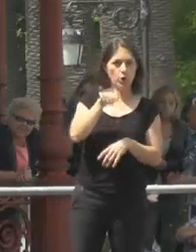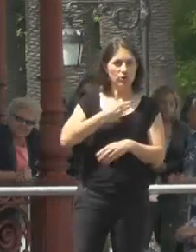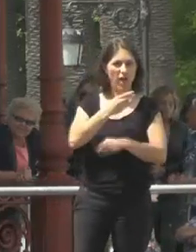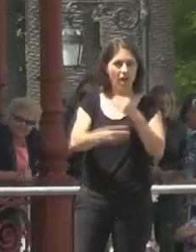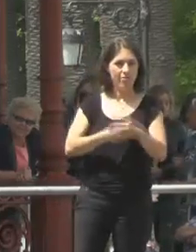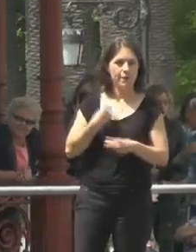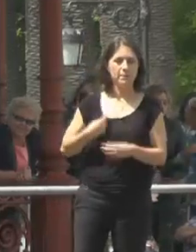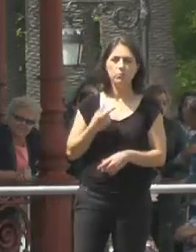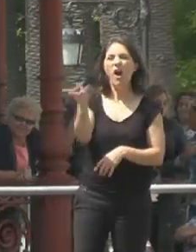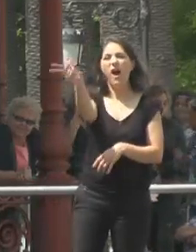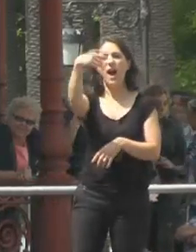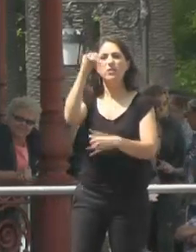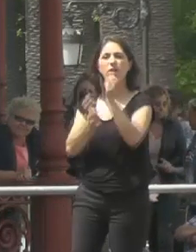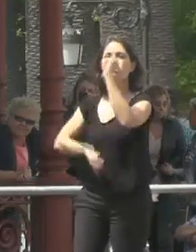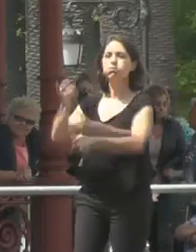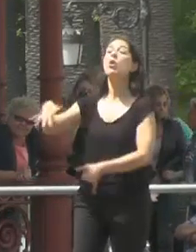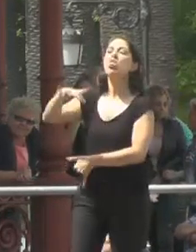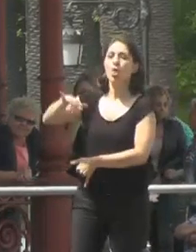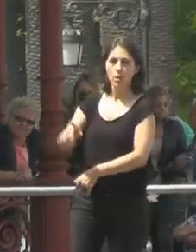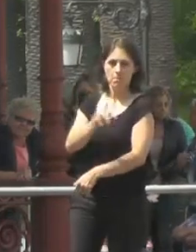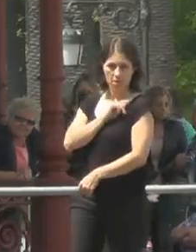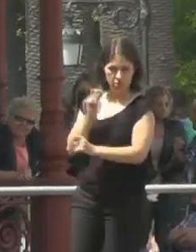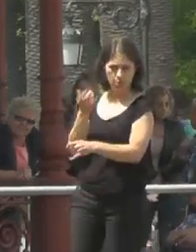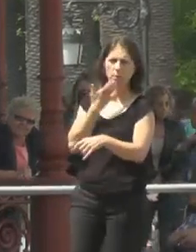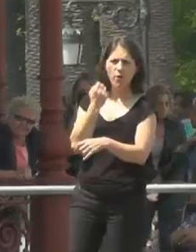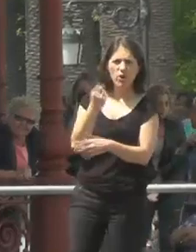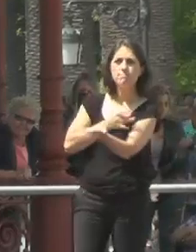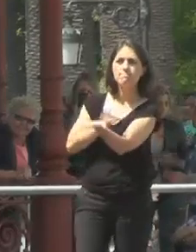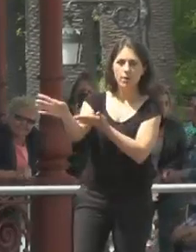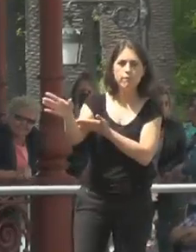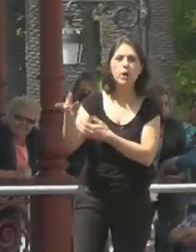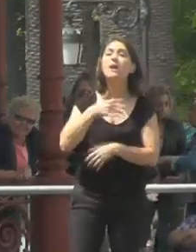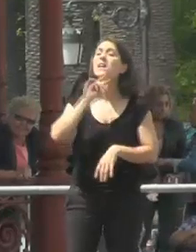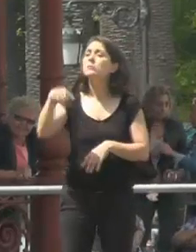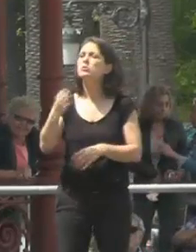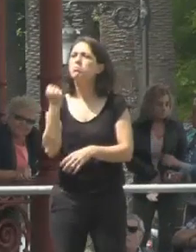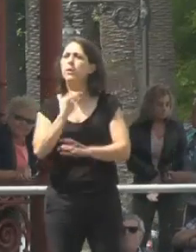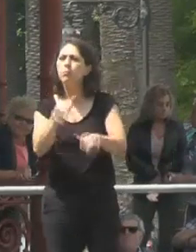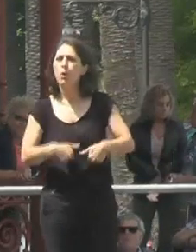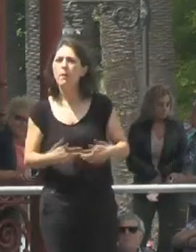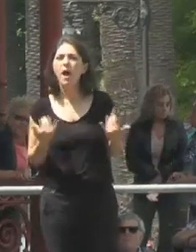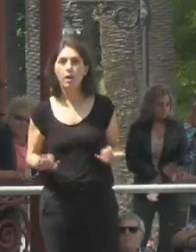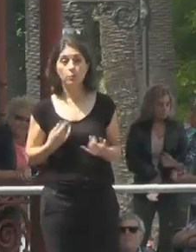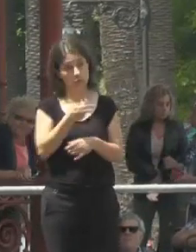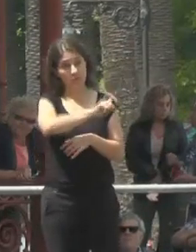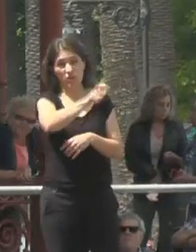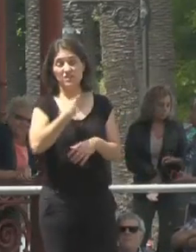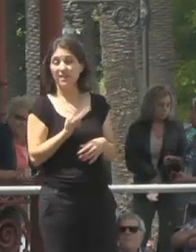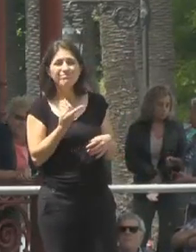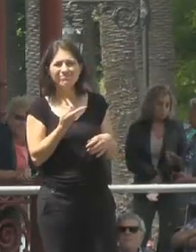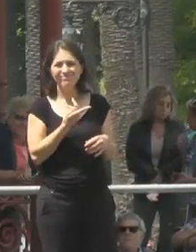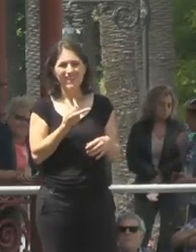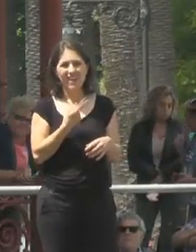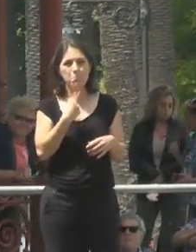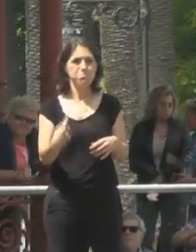los vamos a enviar donde se merecen, desde luego fuera del poder, y le vamos a devolver el poder a quien nunca lo debió de dejar, que